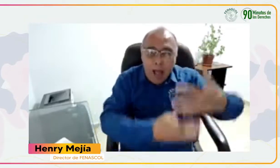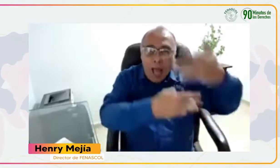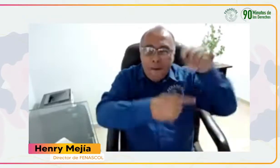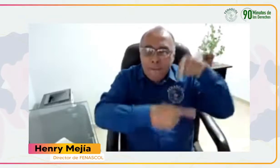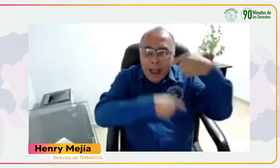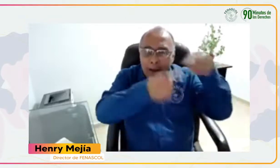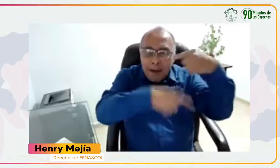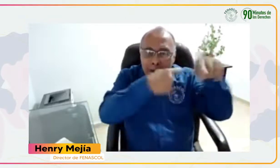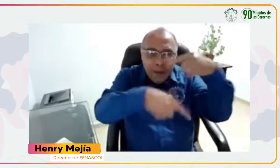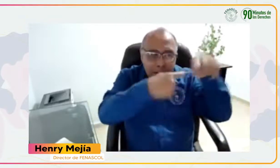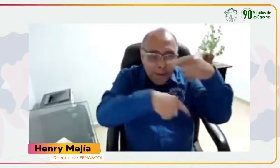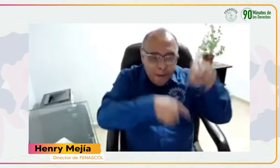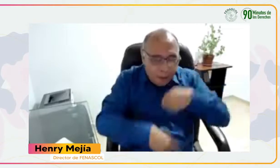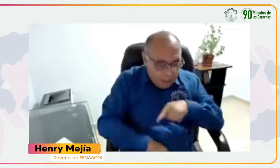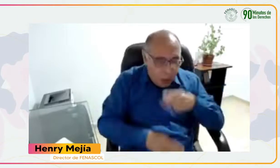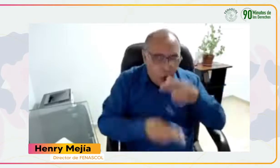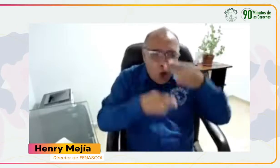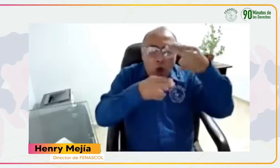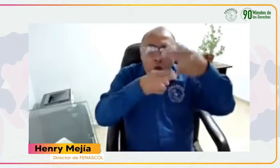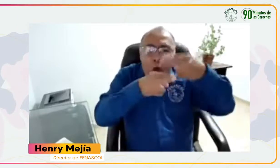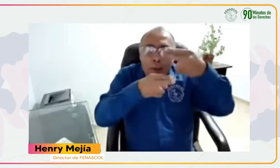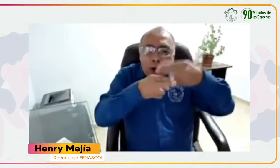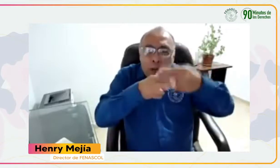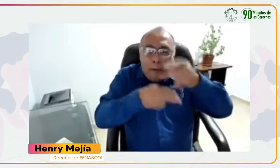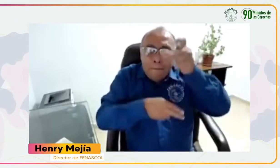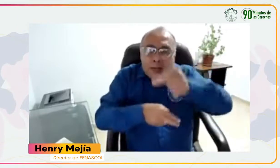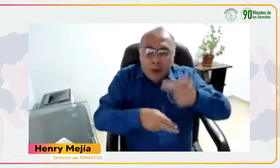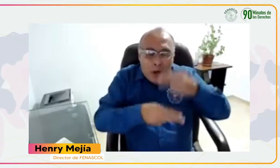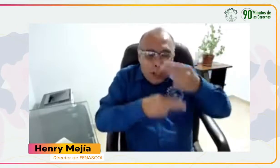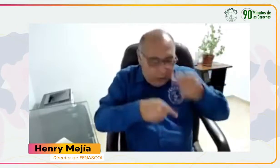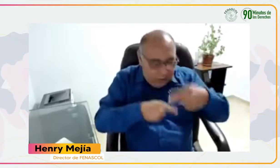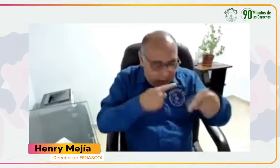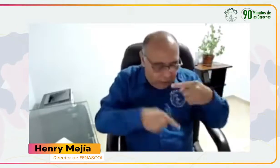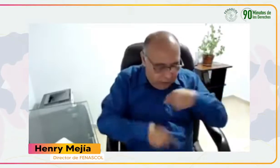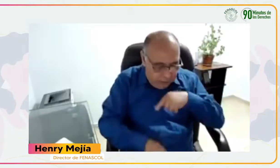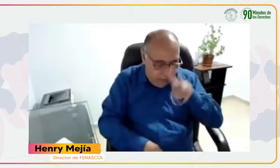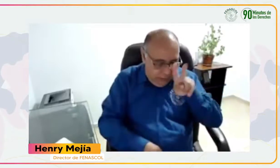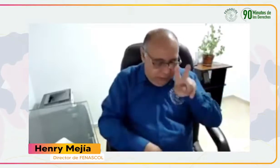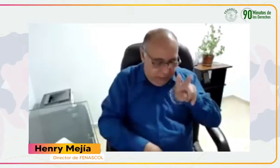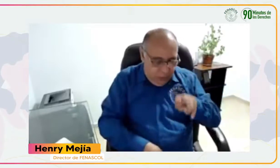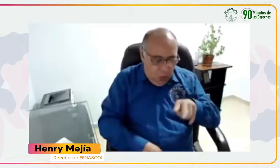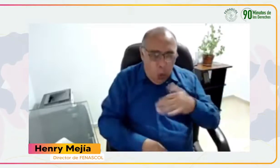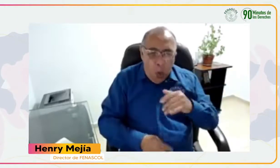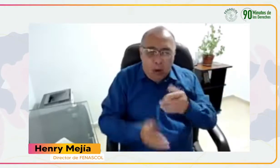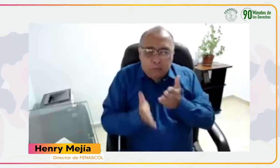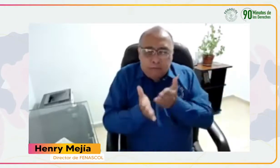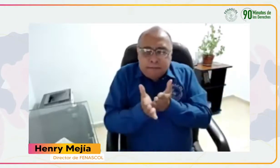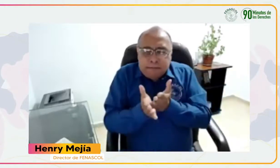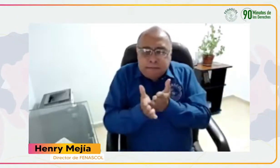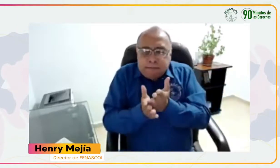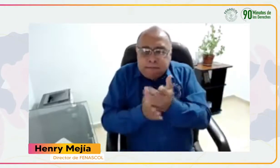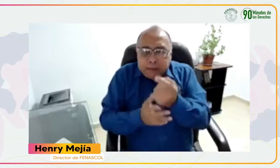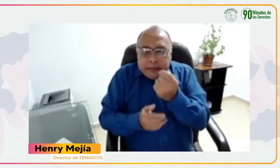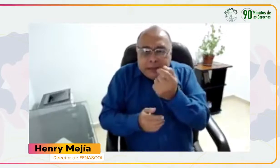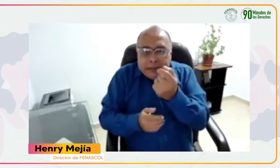que hacían ustedes en lengua de señas y los comentarios también, los nombres de las personas. Y yo